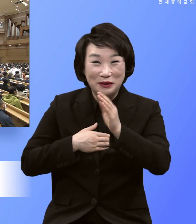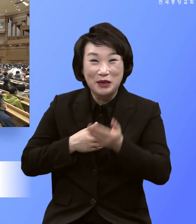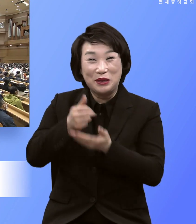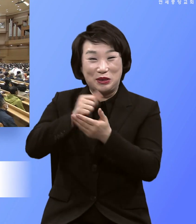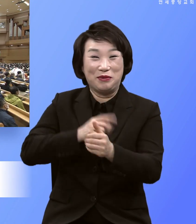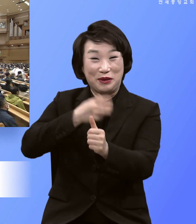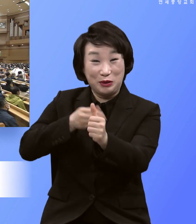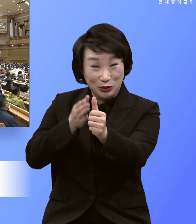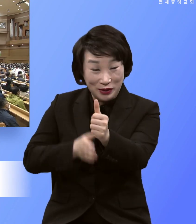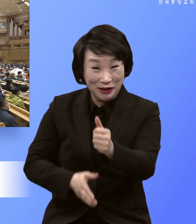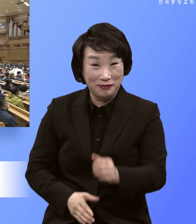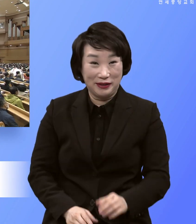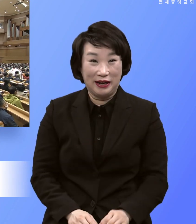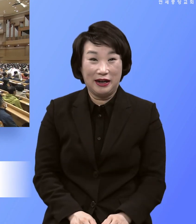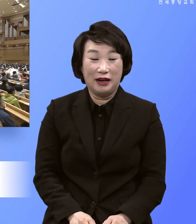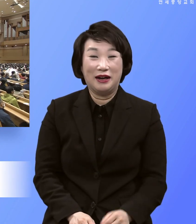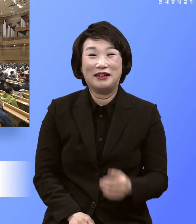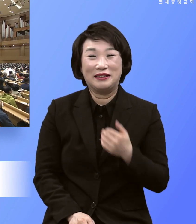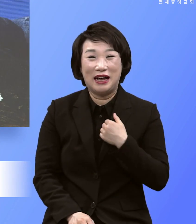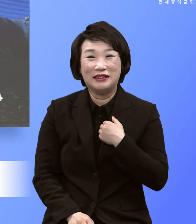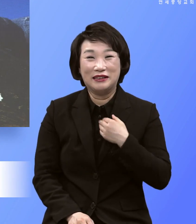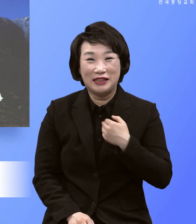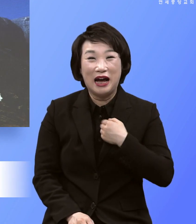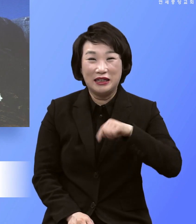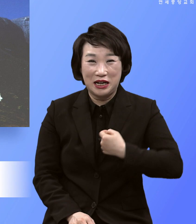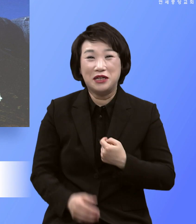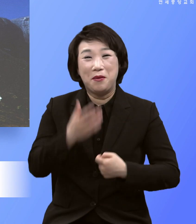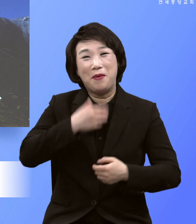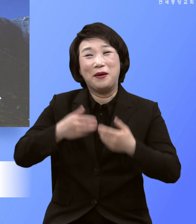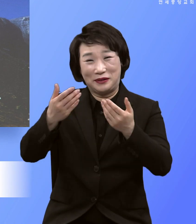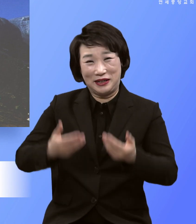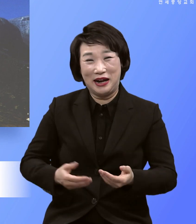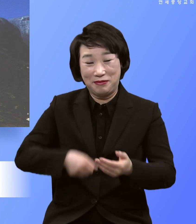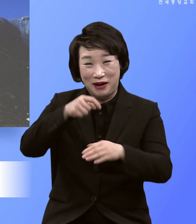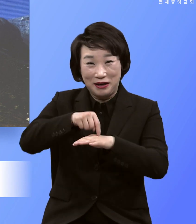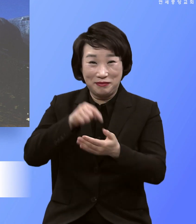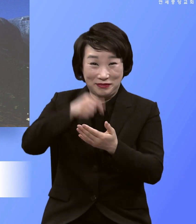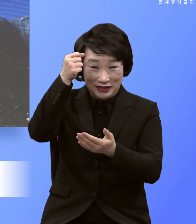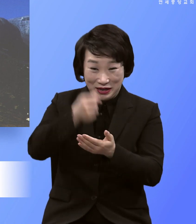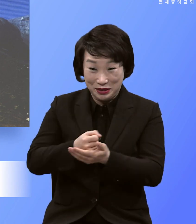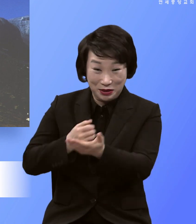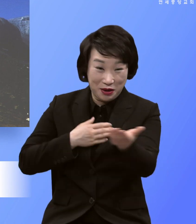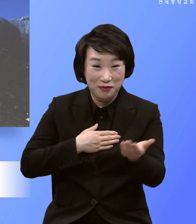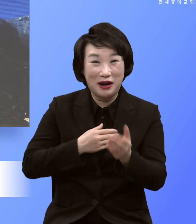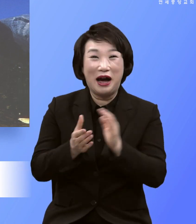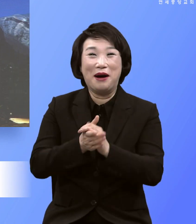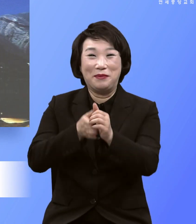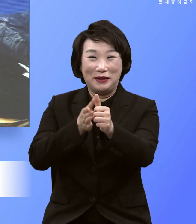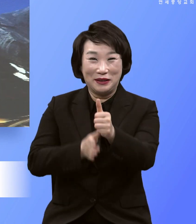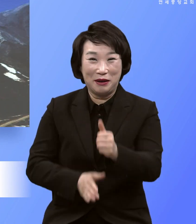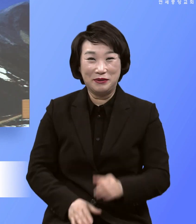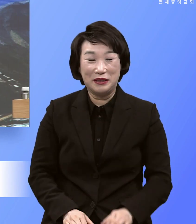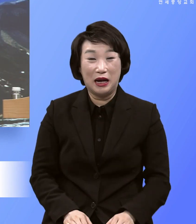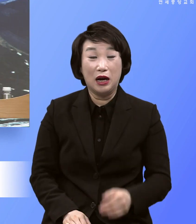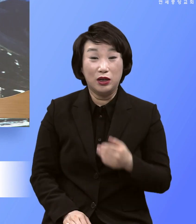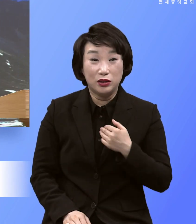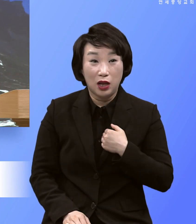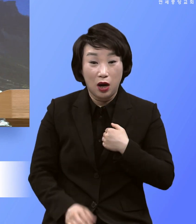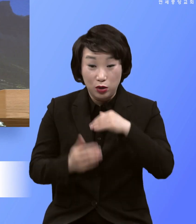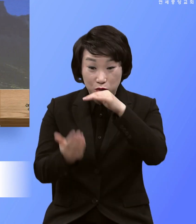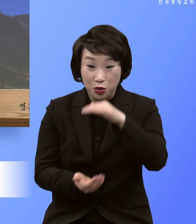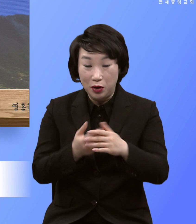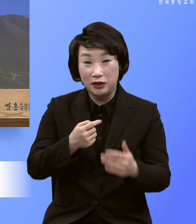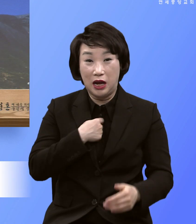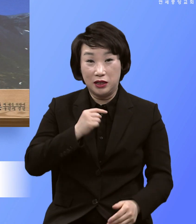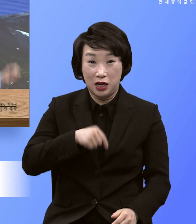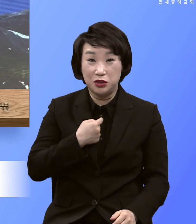바랍니다. 나는 나를 축복하리라 작정하시면 아멘합시다. 그래서 내가 최고의